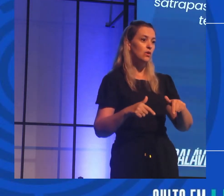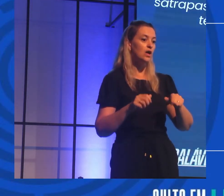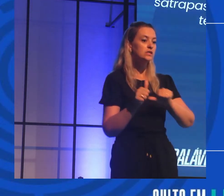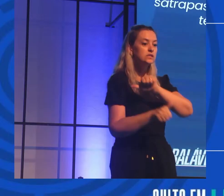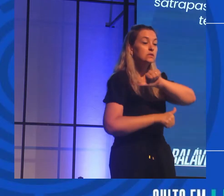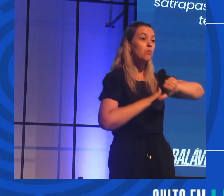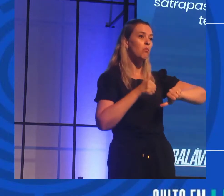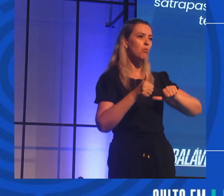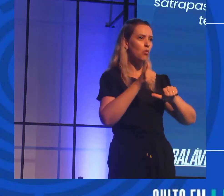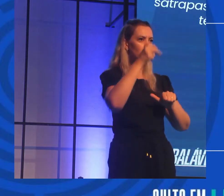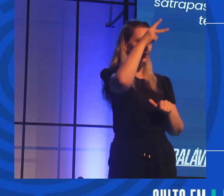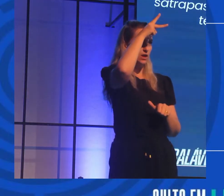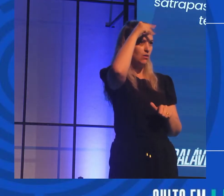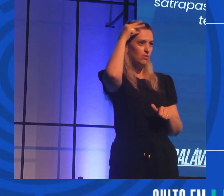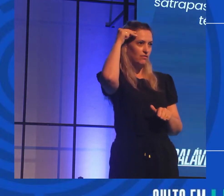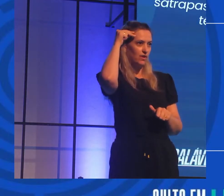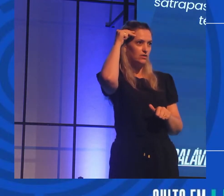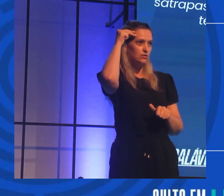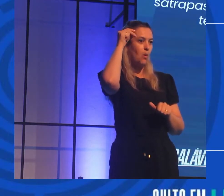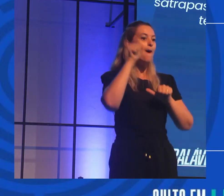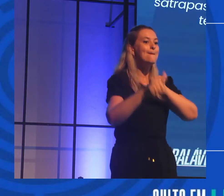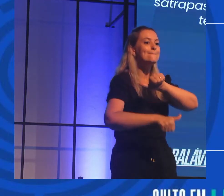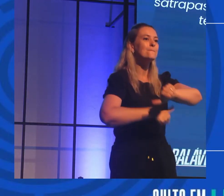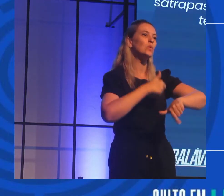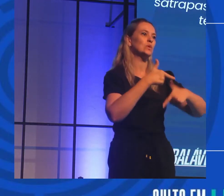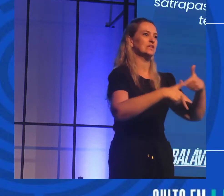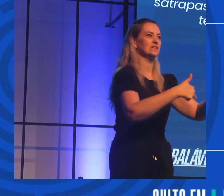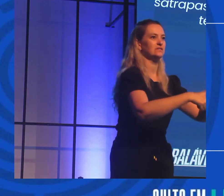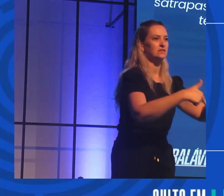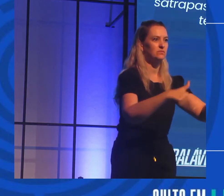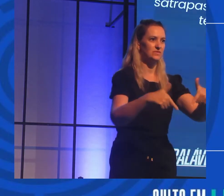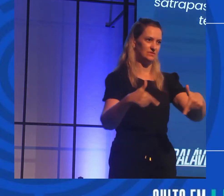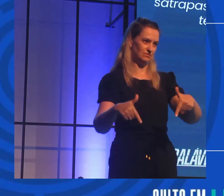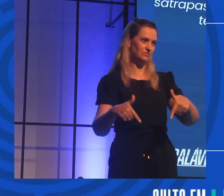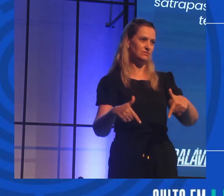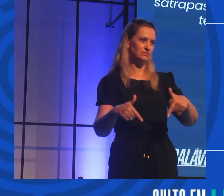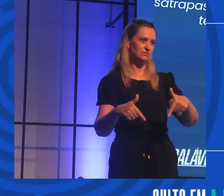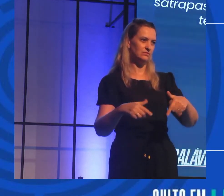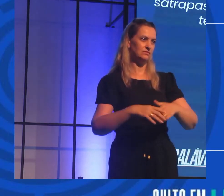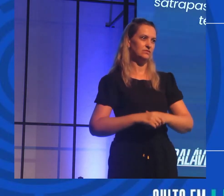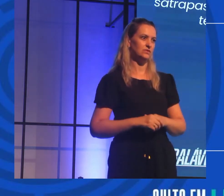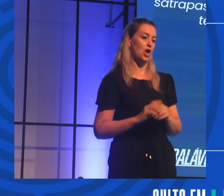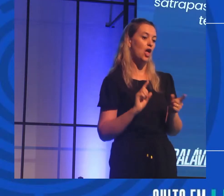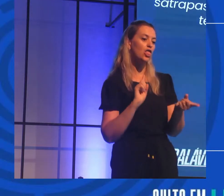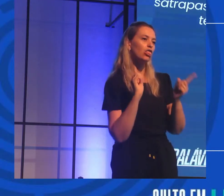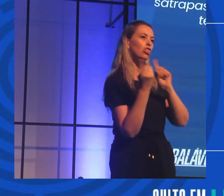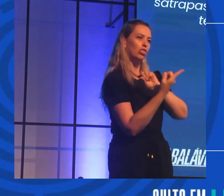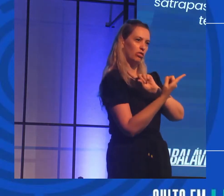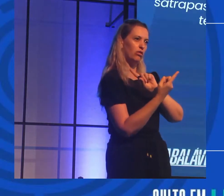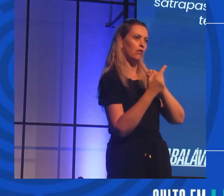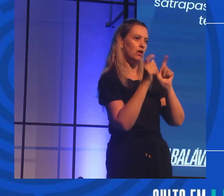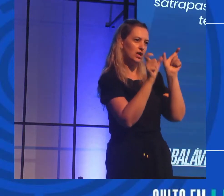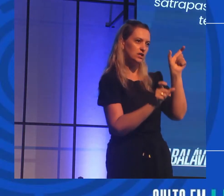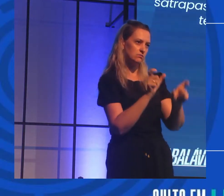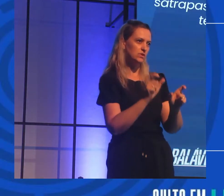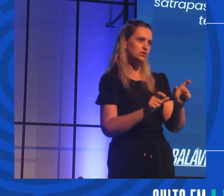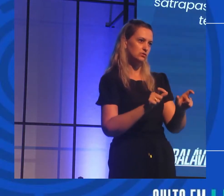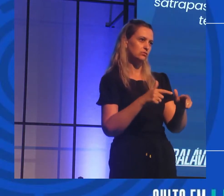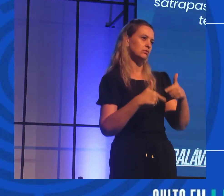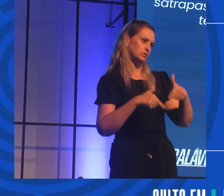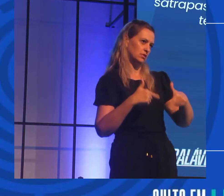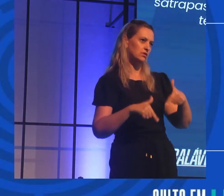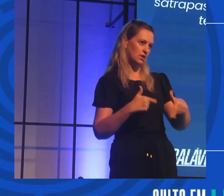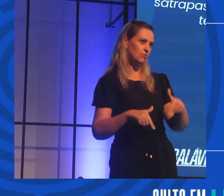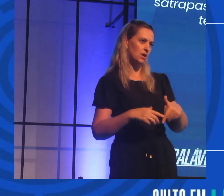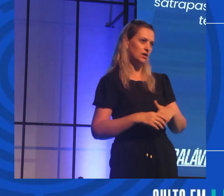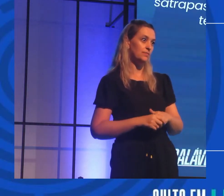limpa. Mas o verso 3 que lemos diz: ora, Daniel se destacou tanto entre os supervisores e sátrapas por